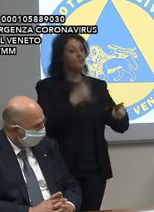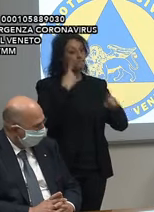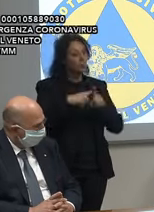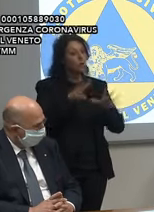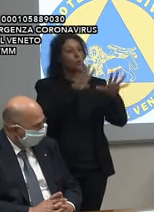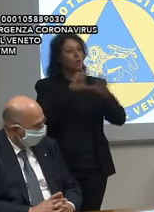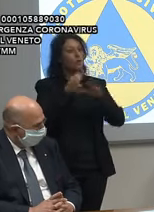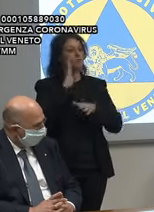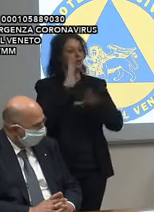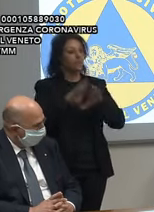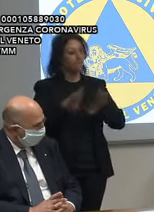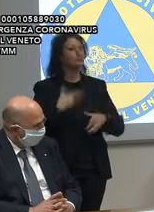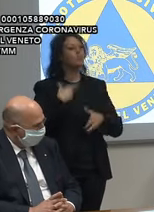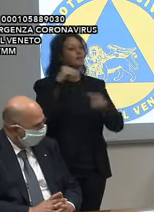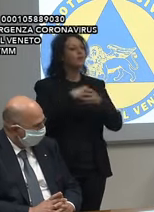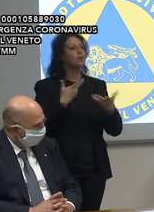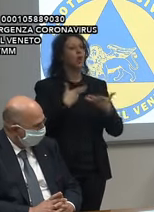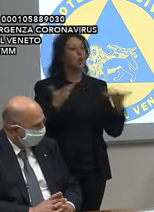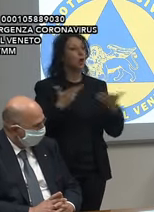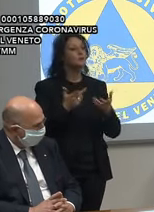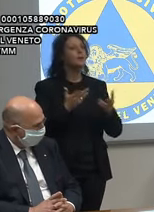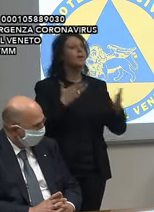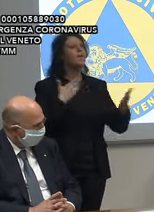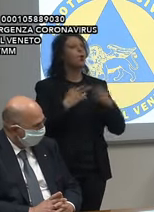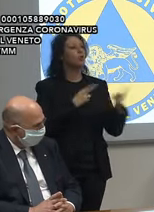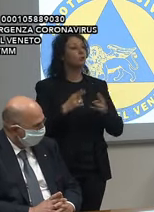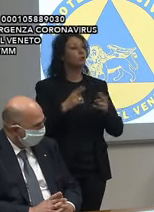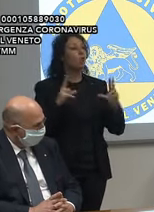pronto soccorso nuovo, molto importante.